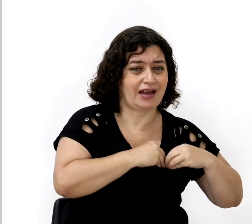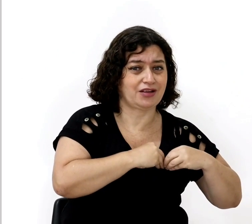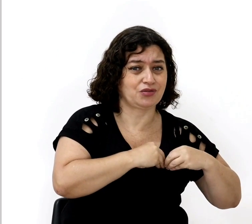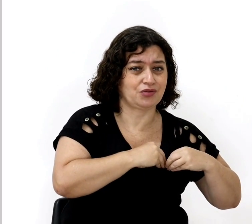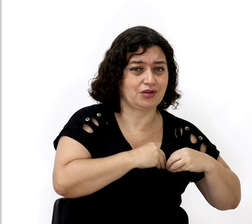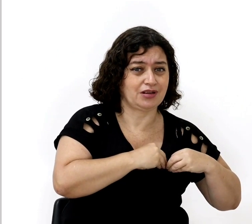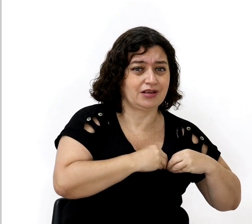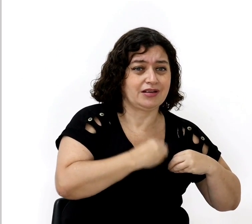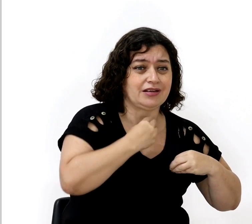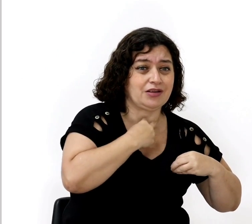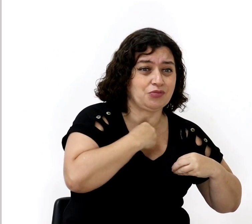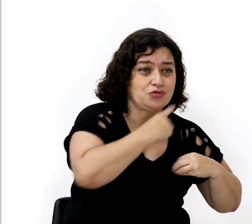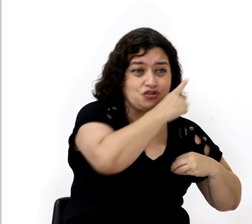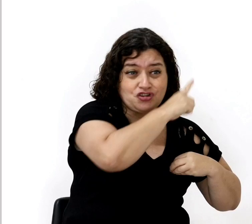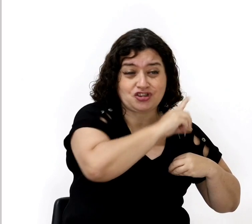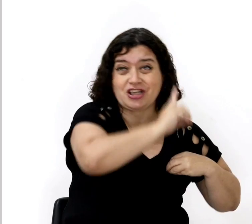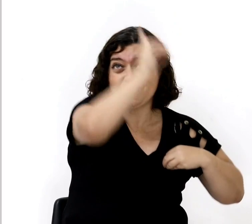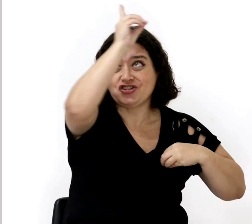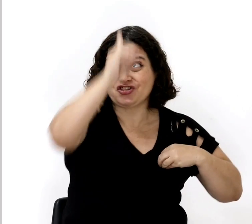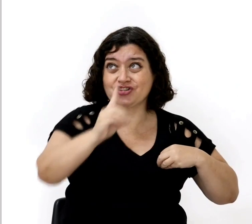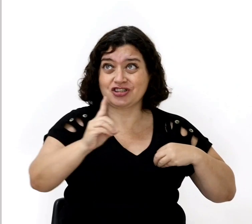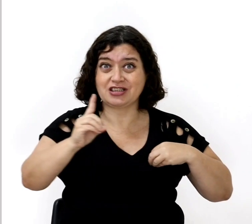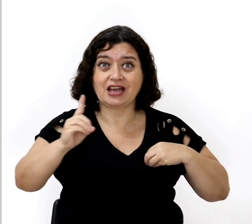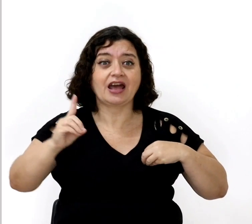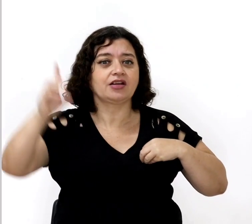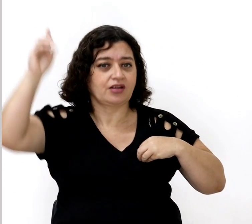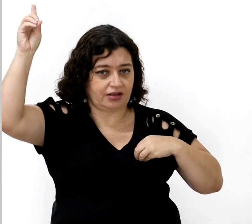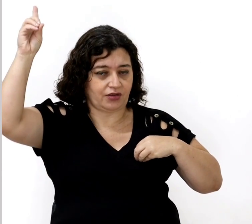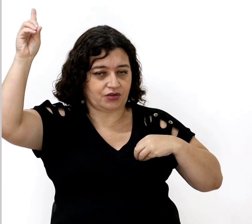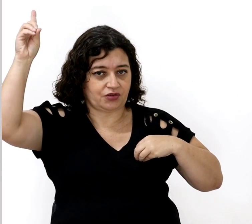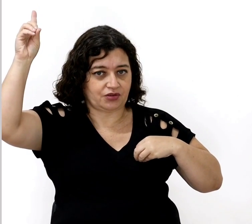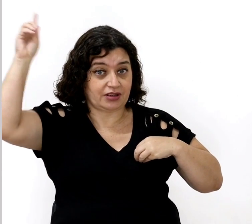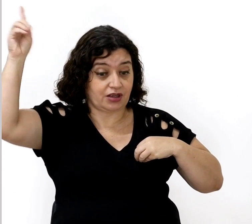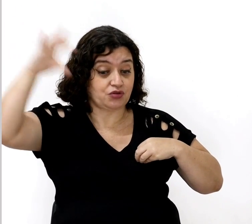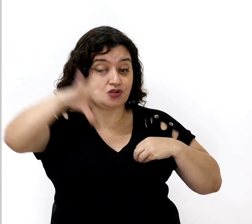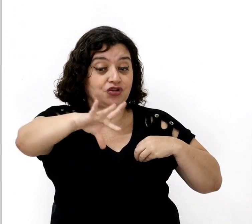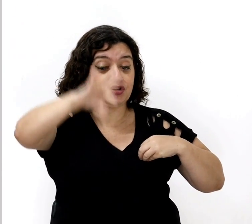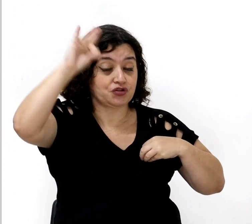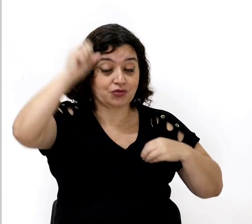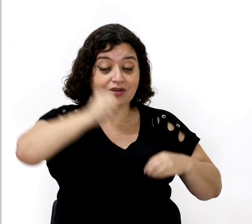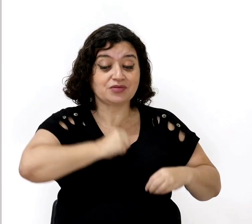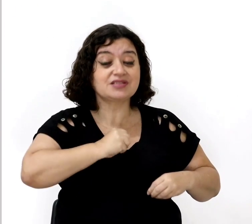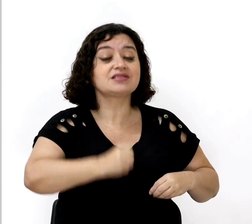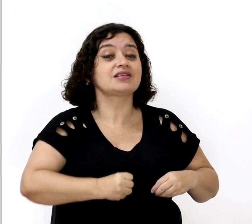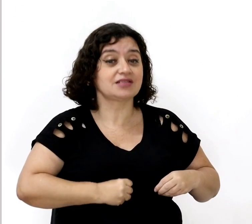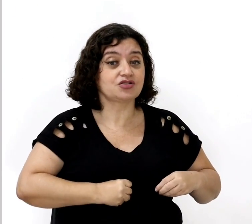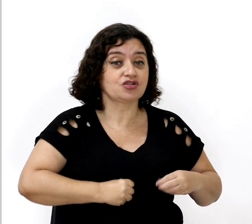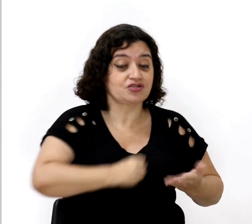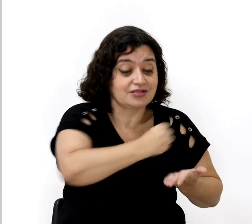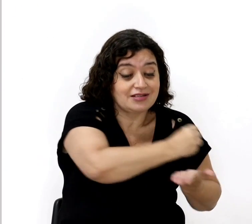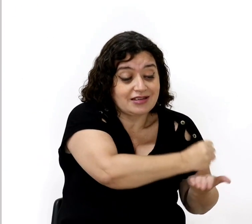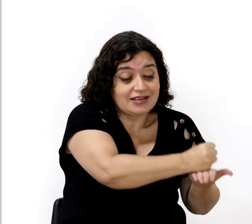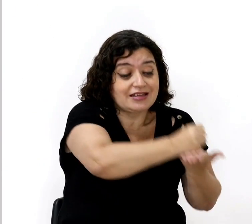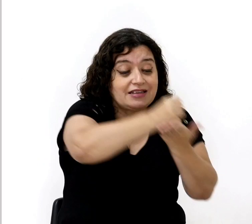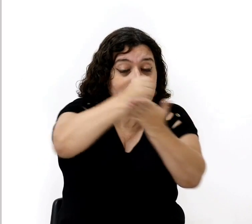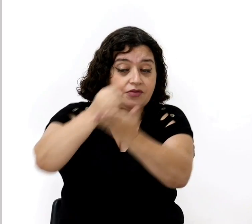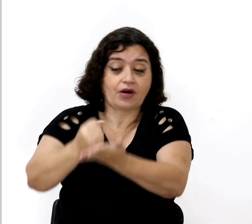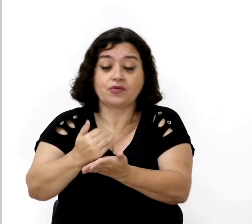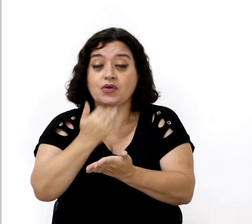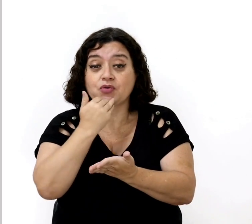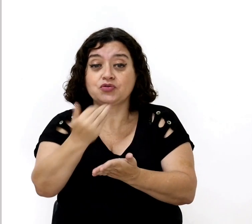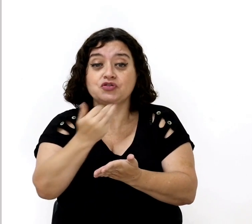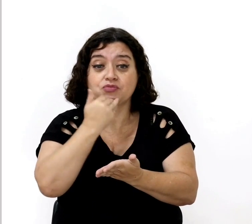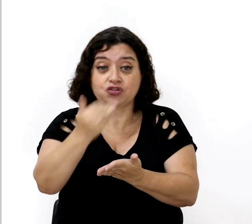senão fulminaria, Sim. Deus estabeleceu os sacerdotes para ser essa ponte, em que levavam